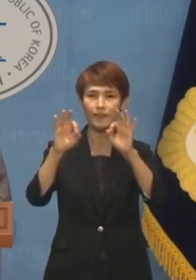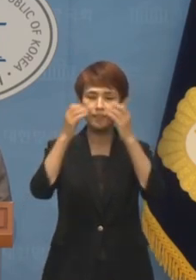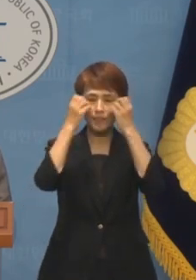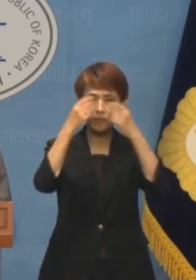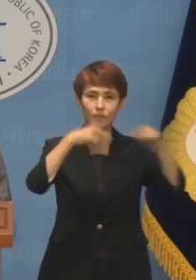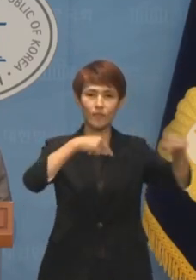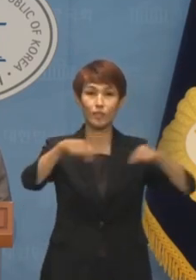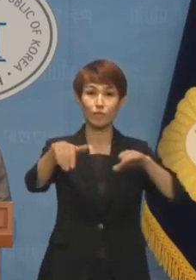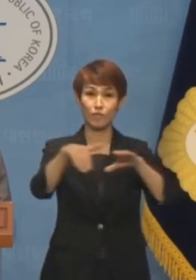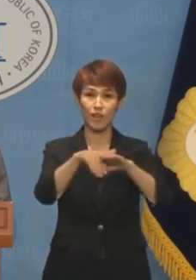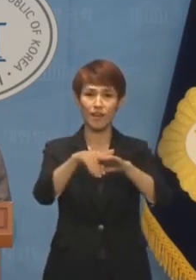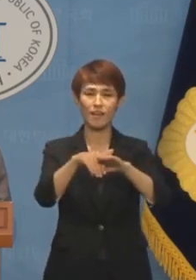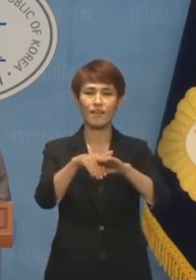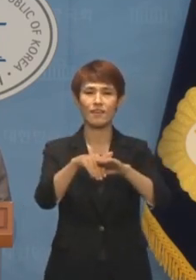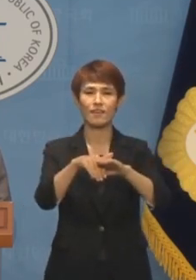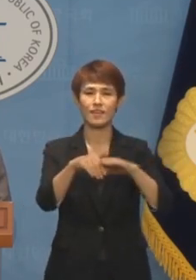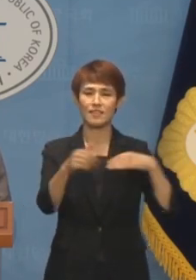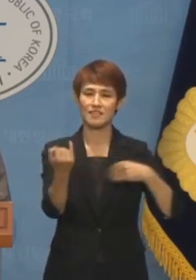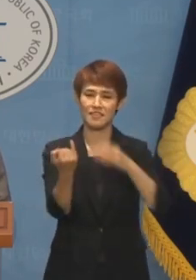문화의 출발점입니다.